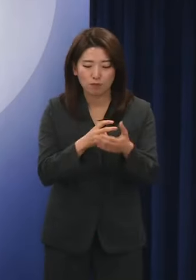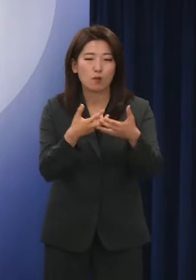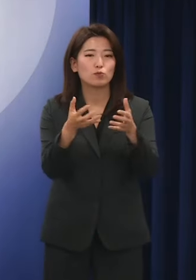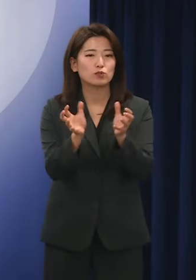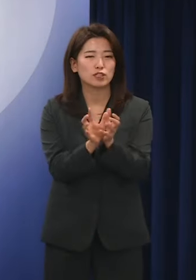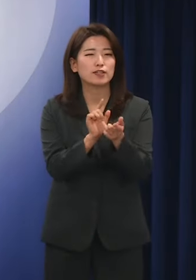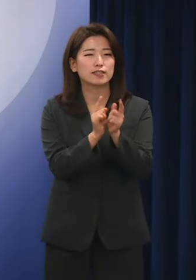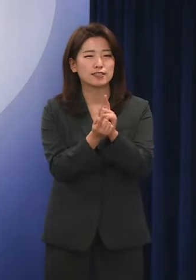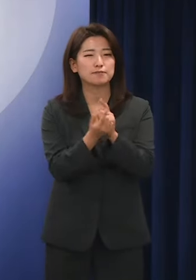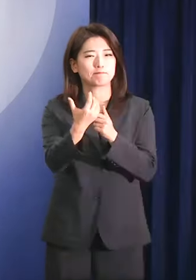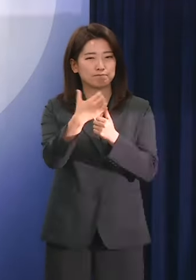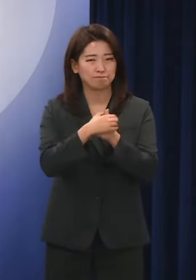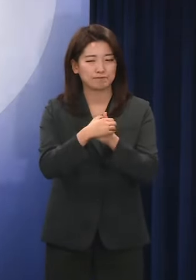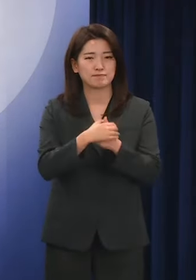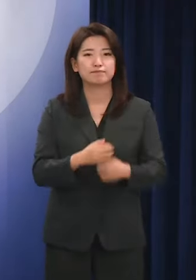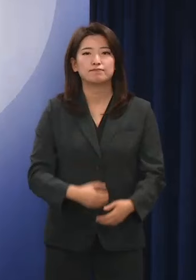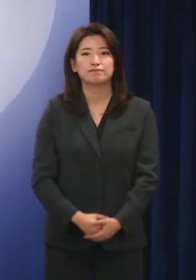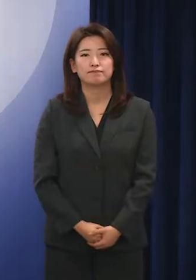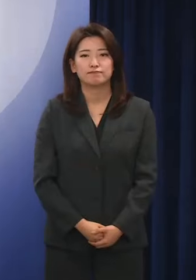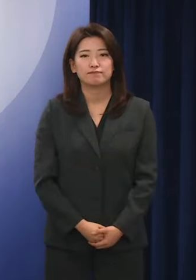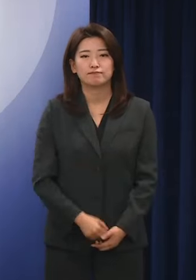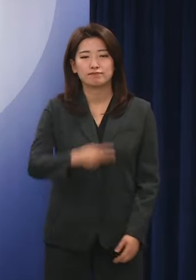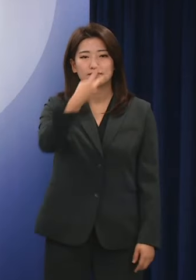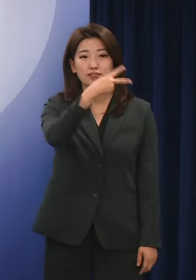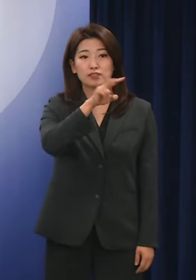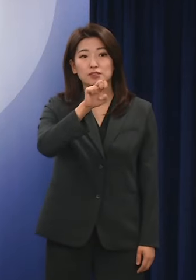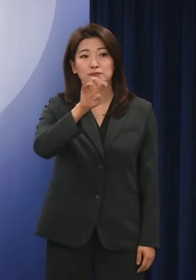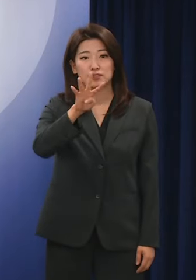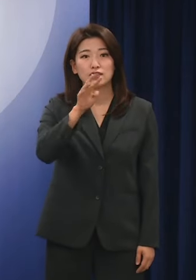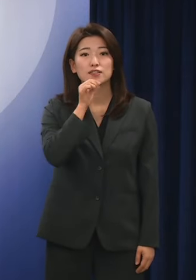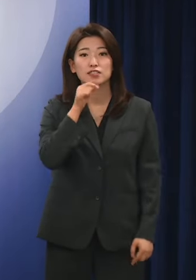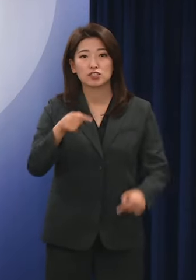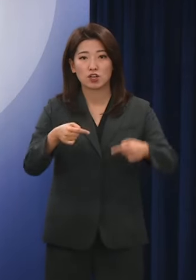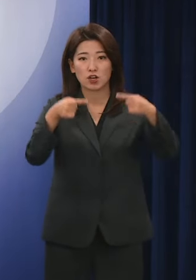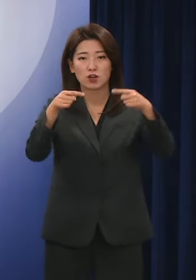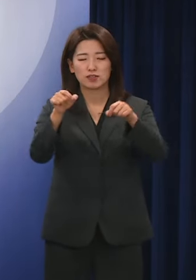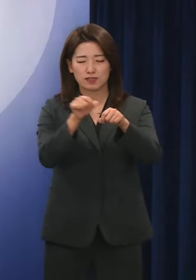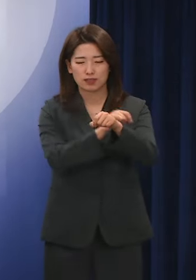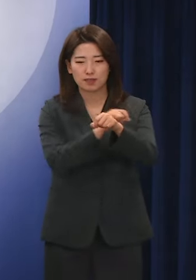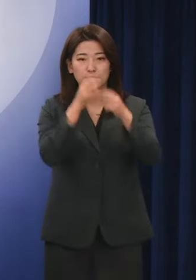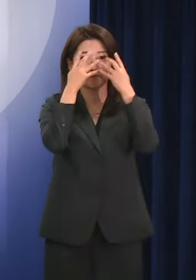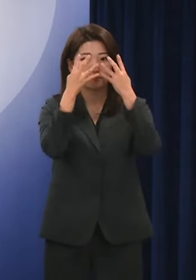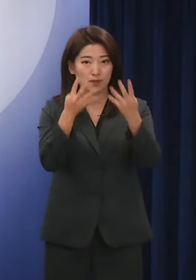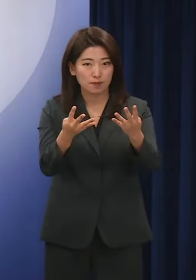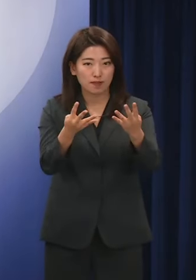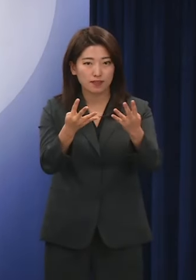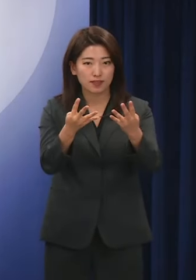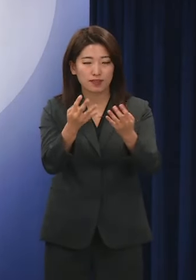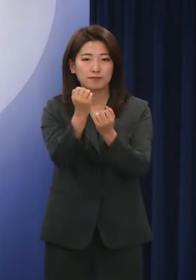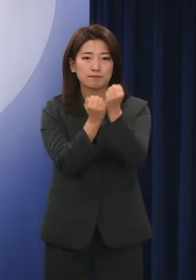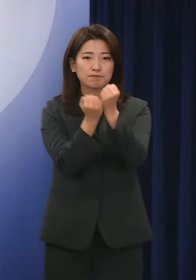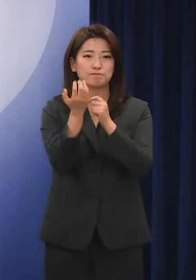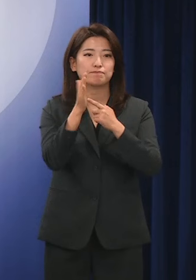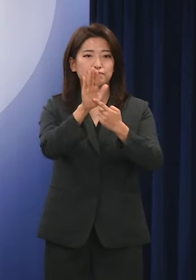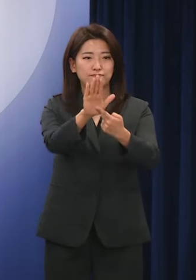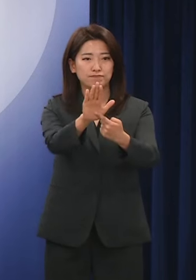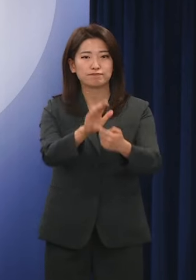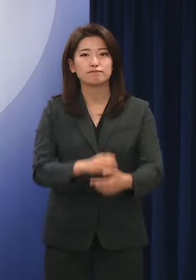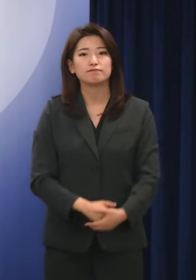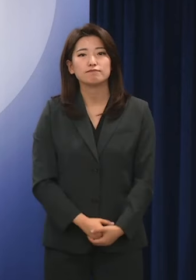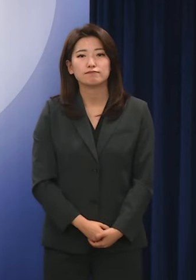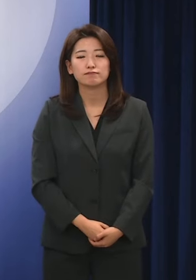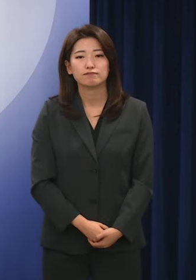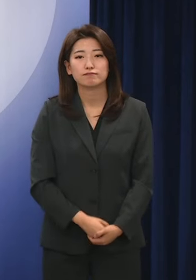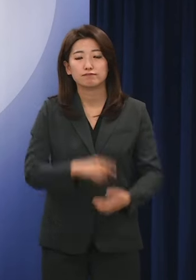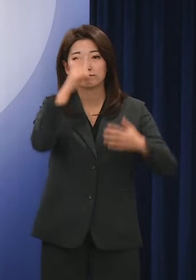직무대행입니다. 지금부터 2024년 설 명절 특별 사면에 관하여 말씀드리겠습니다.